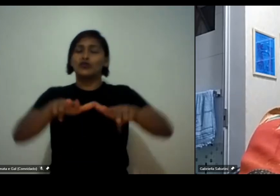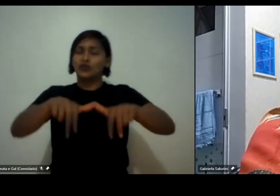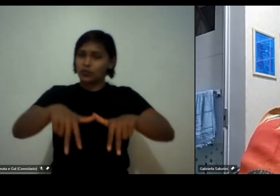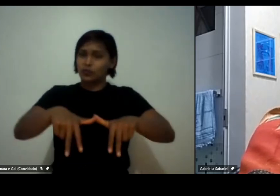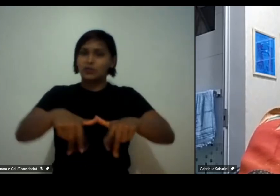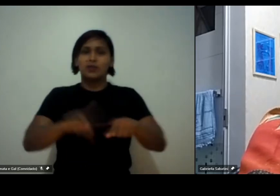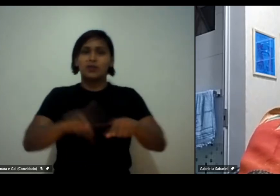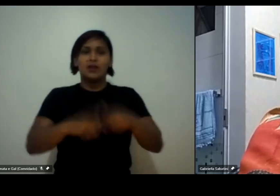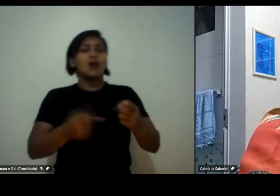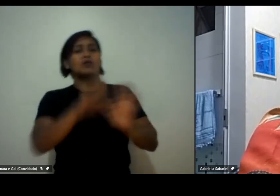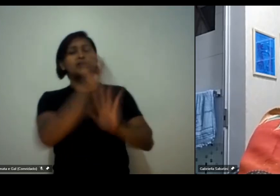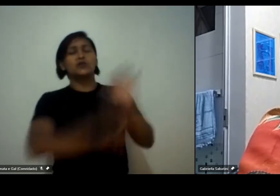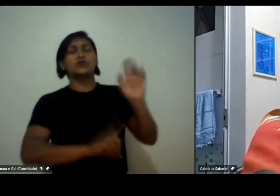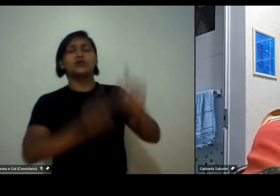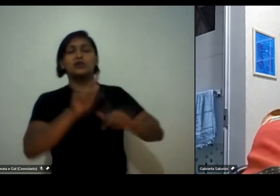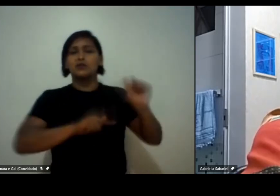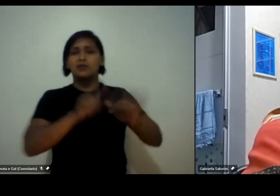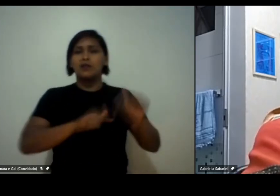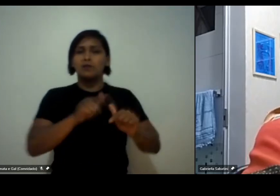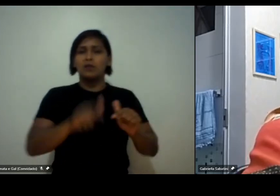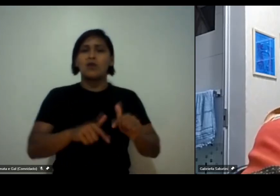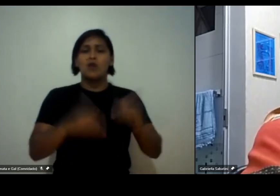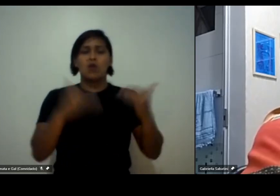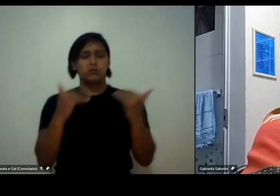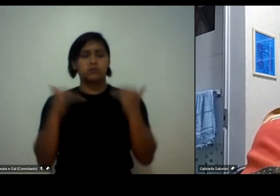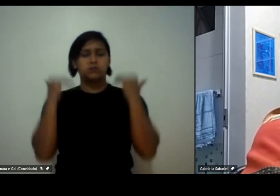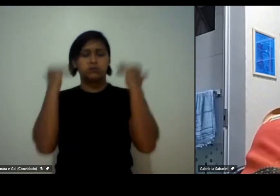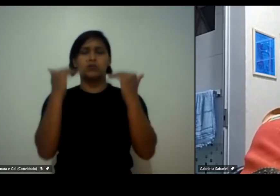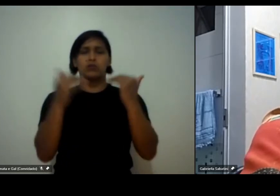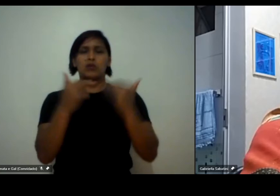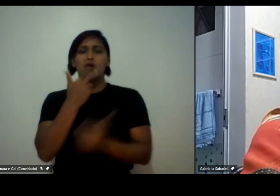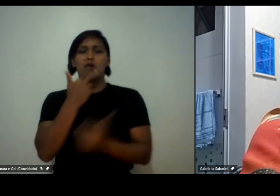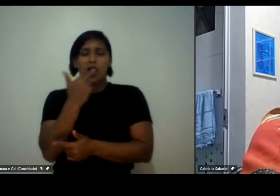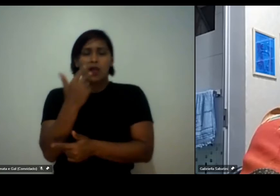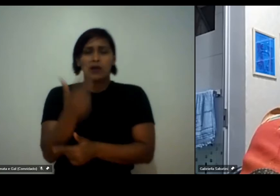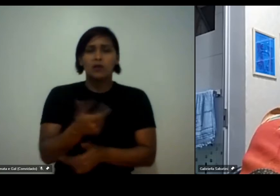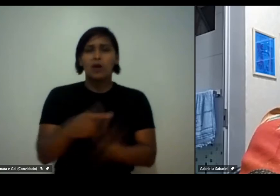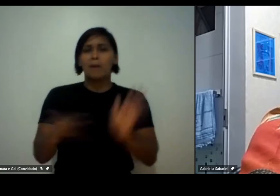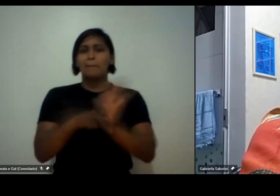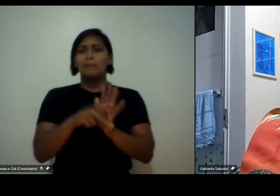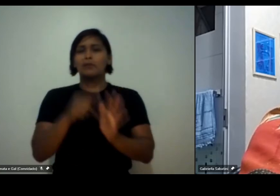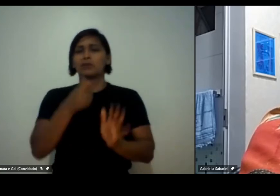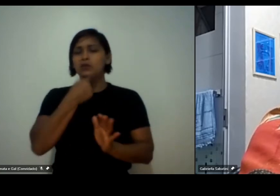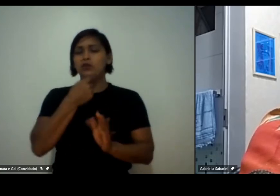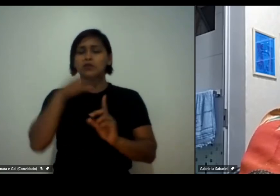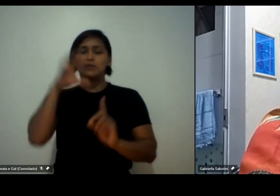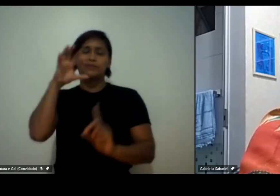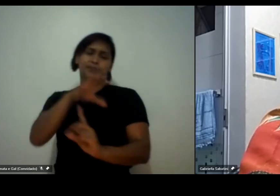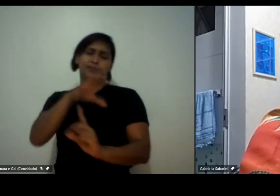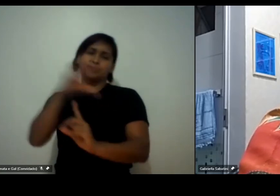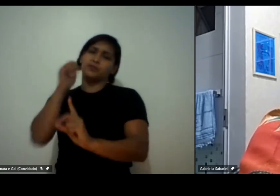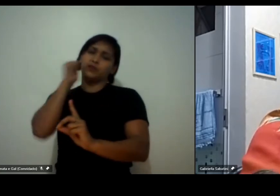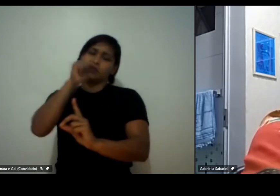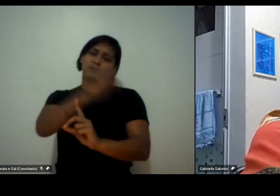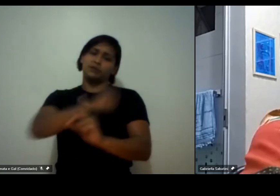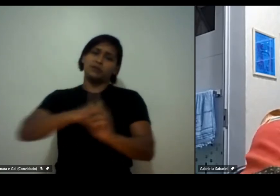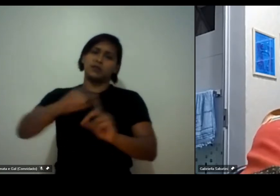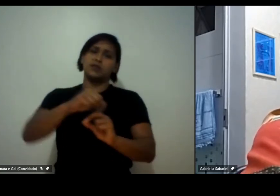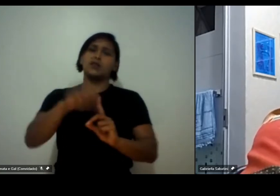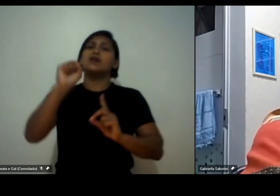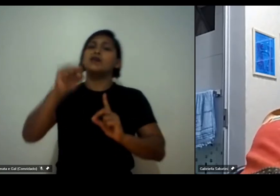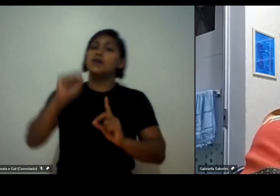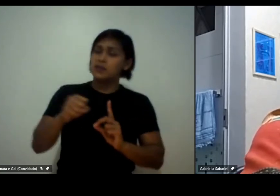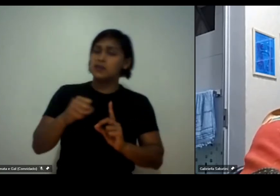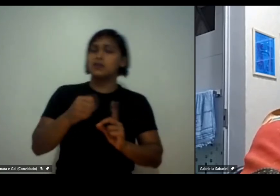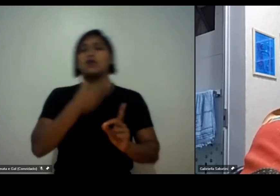direito trabalhou com uma postura e uma linguagem masculina de dominação. E digo que assim um